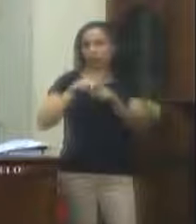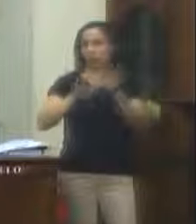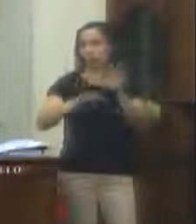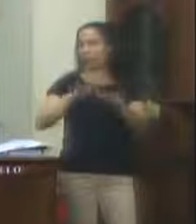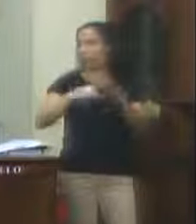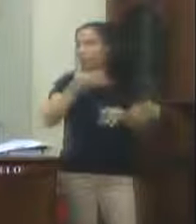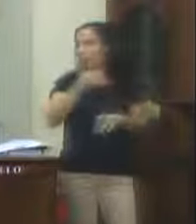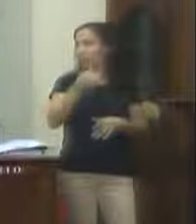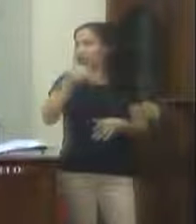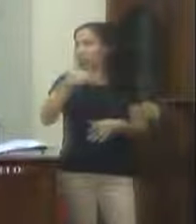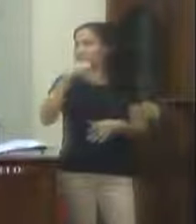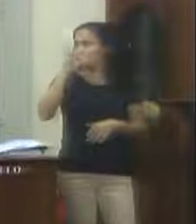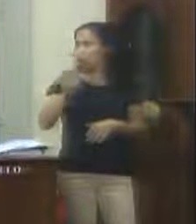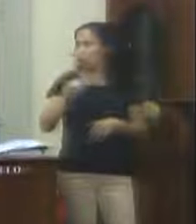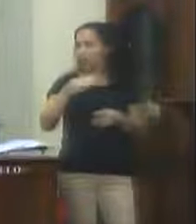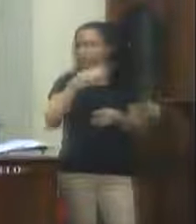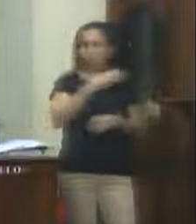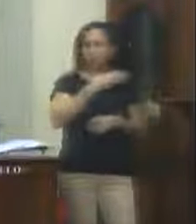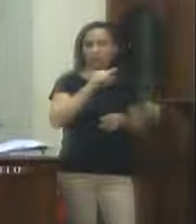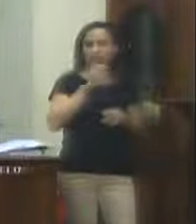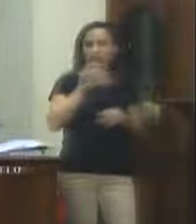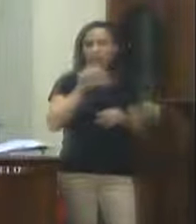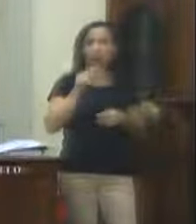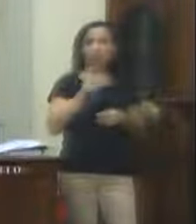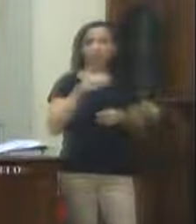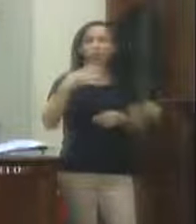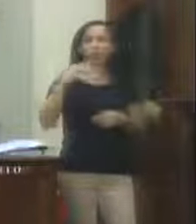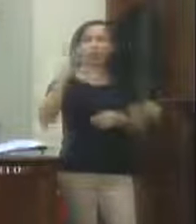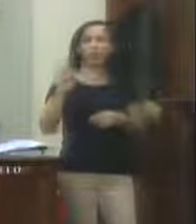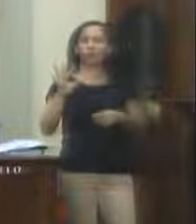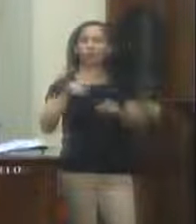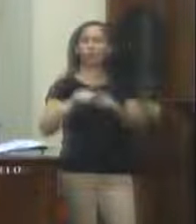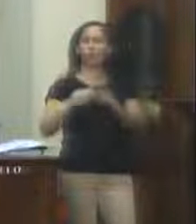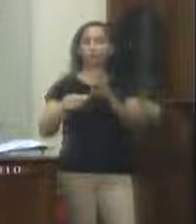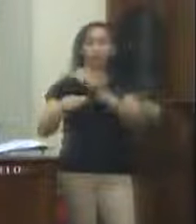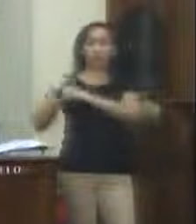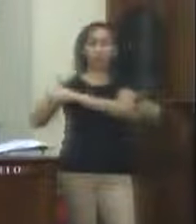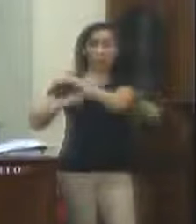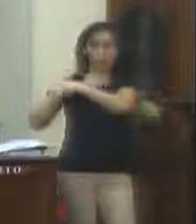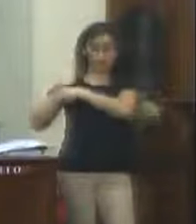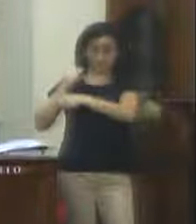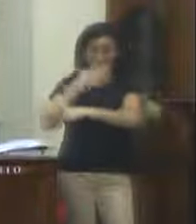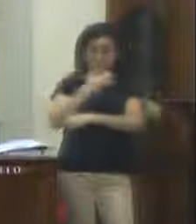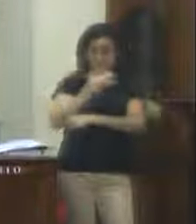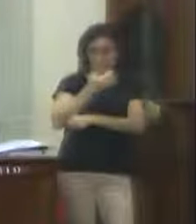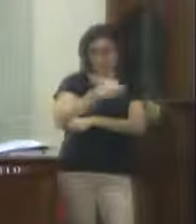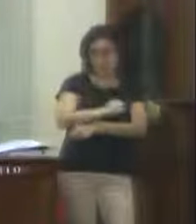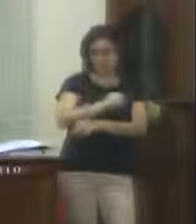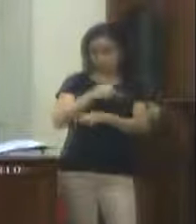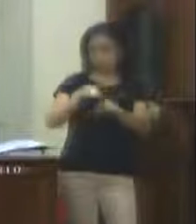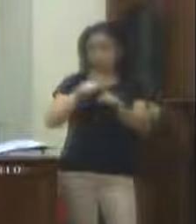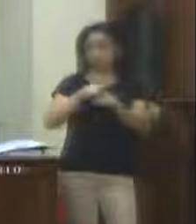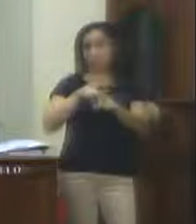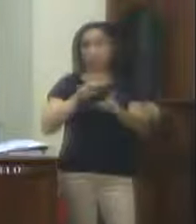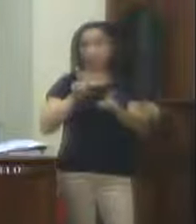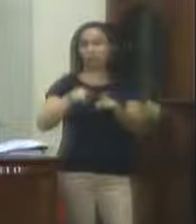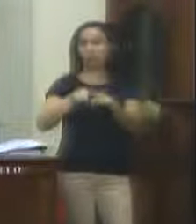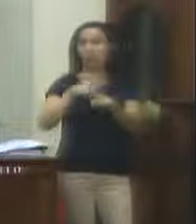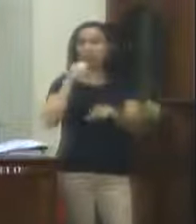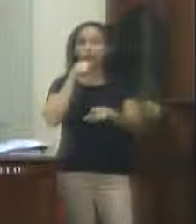78,61% para 3,4% dos casos. Em 2018, do total de mulheres acompanhadas,